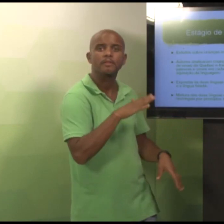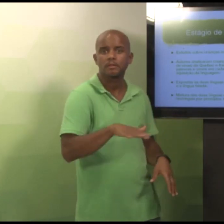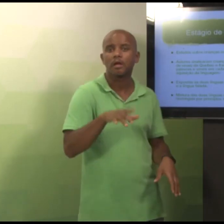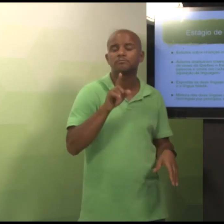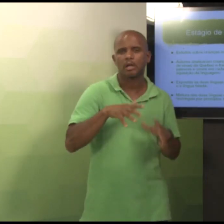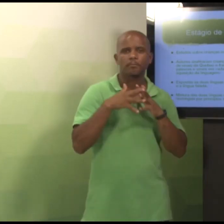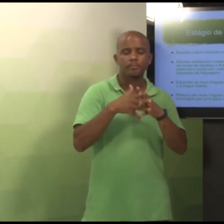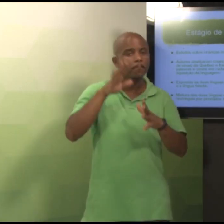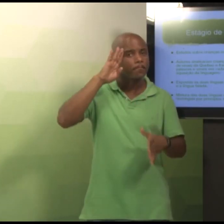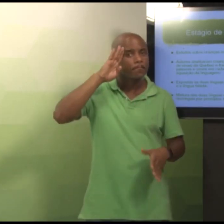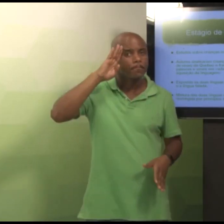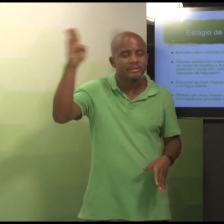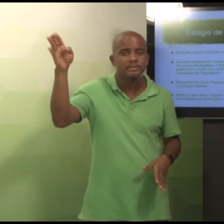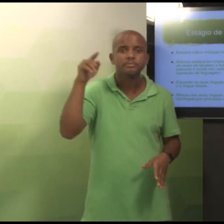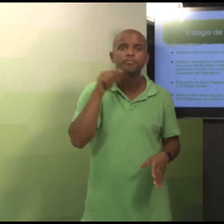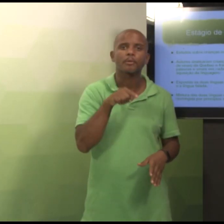ou o local de assento.